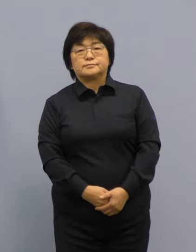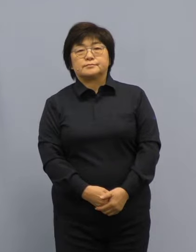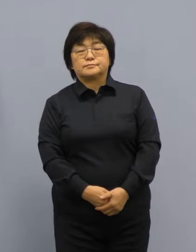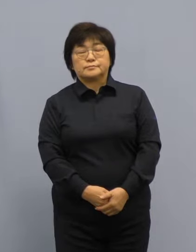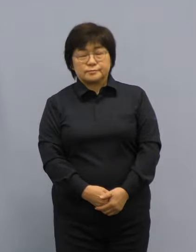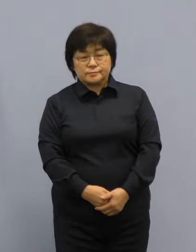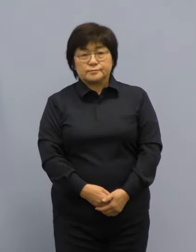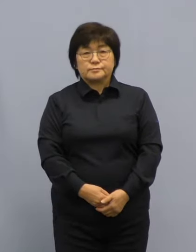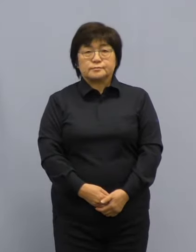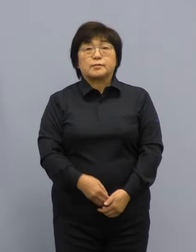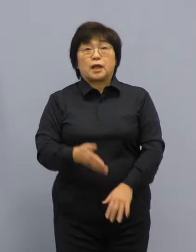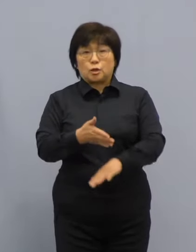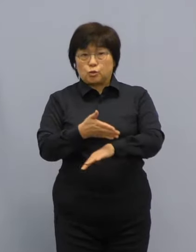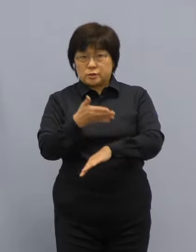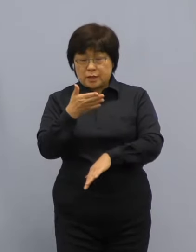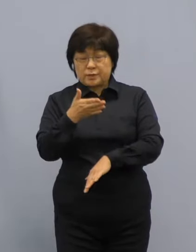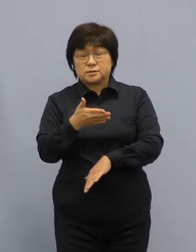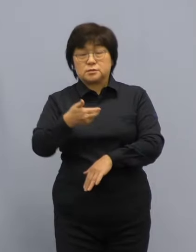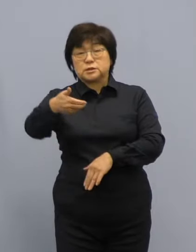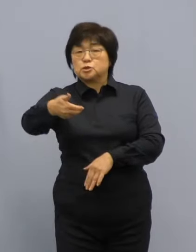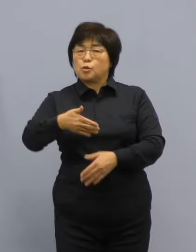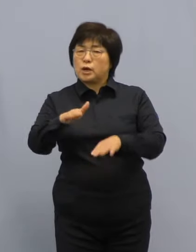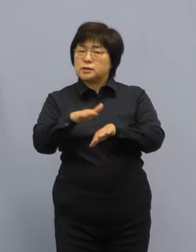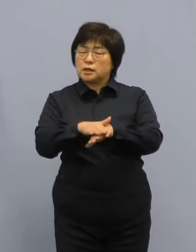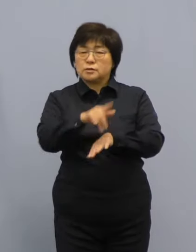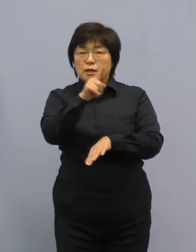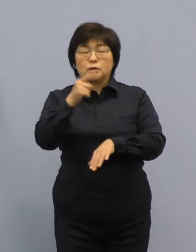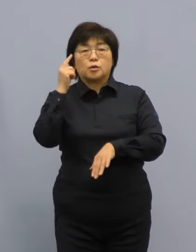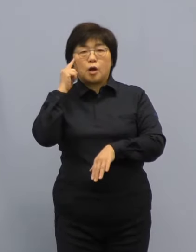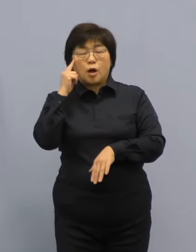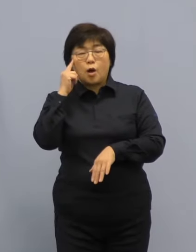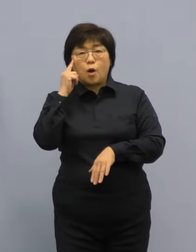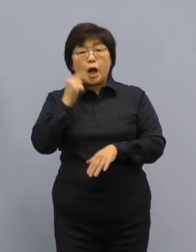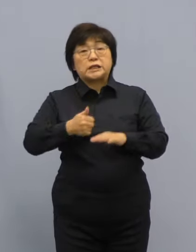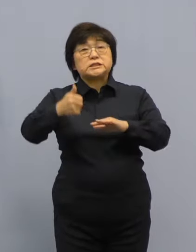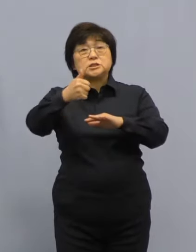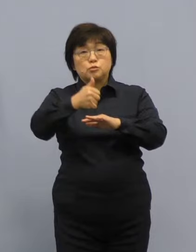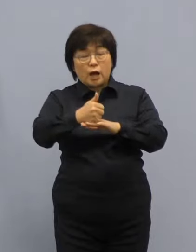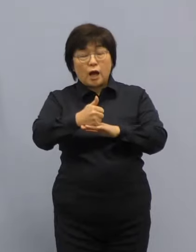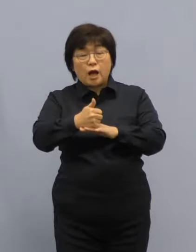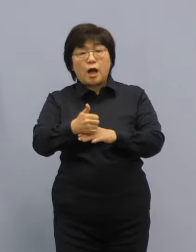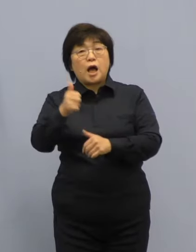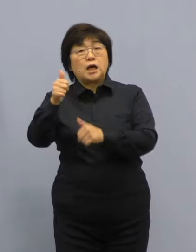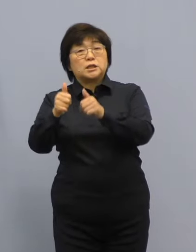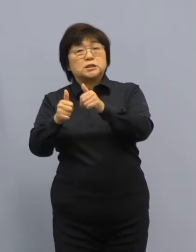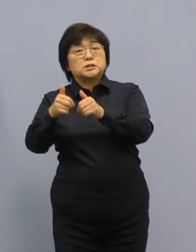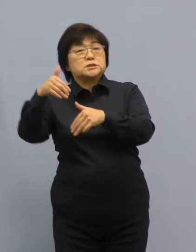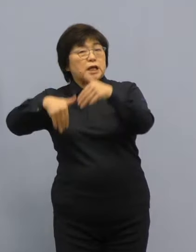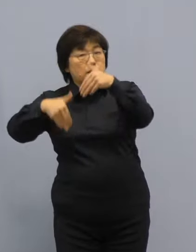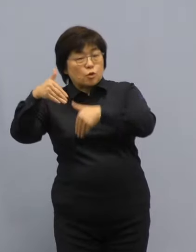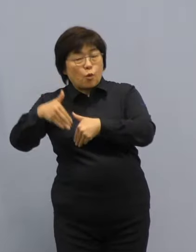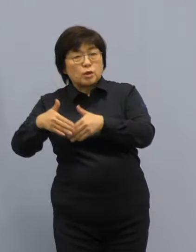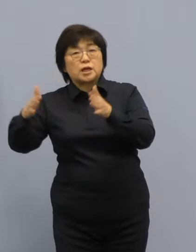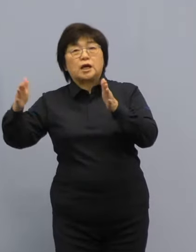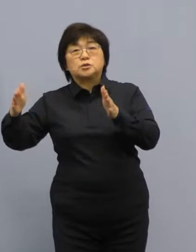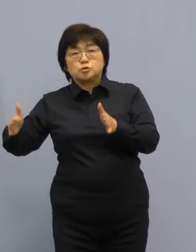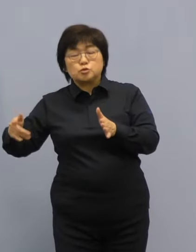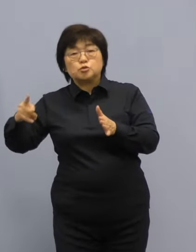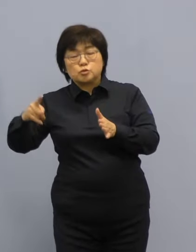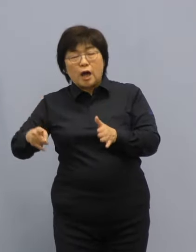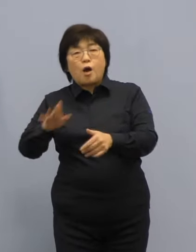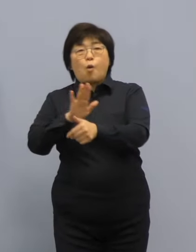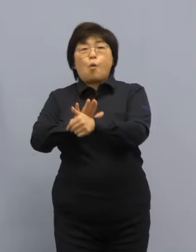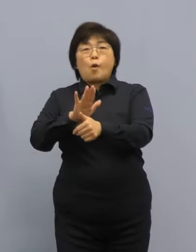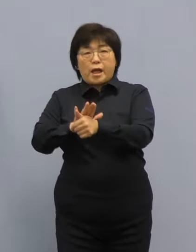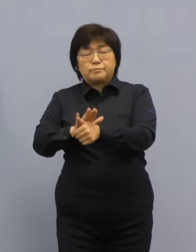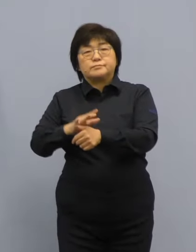ありがとうございます。あと少し重なるかもしれないんですけど、はい、大石知事は、はい、選挙期間中に金子さんの応援の方に、はい、佐世保市などに